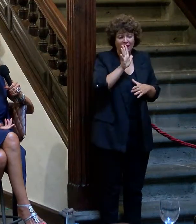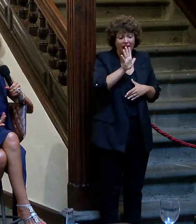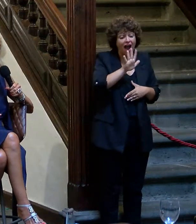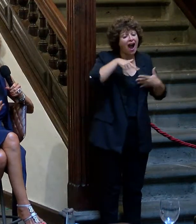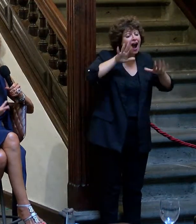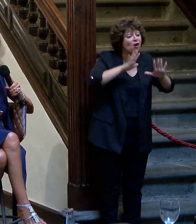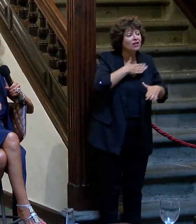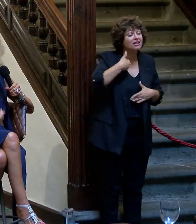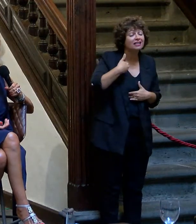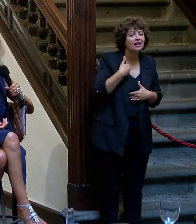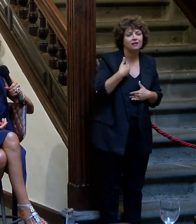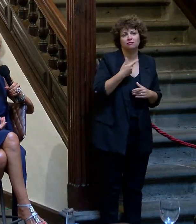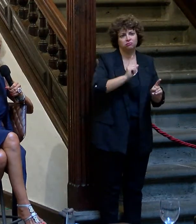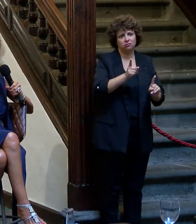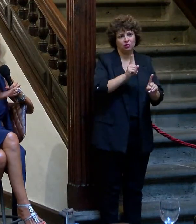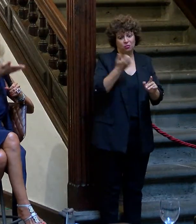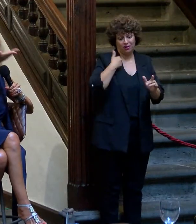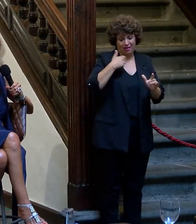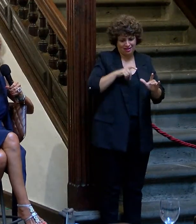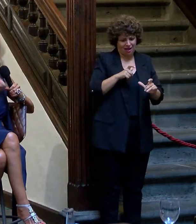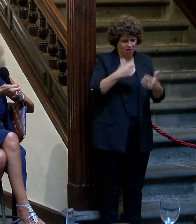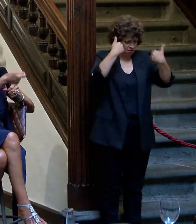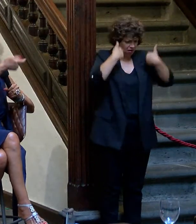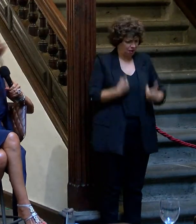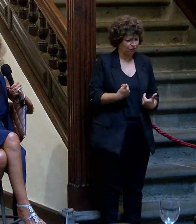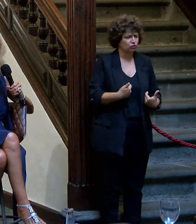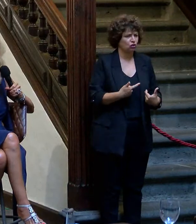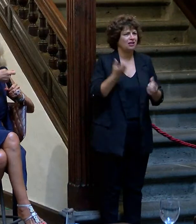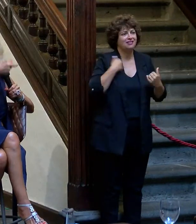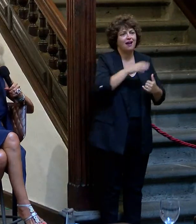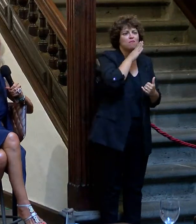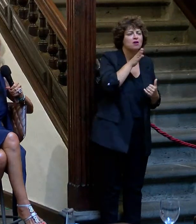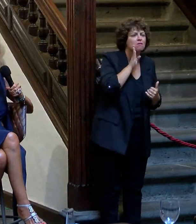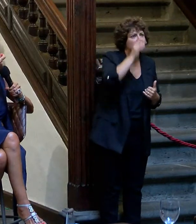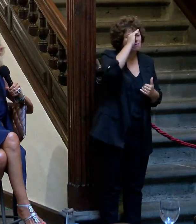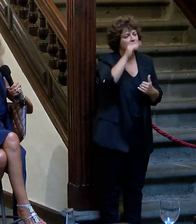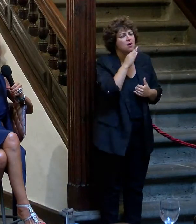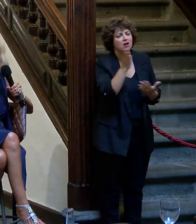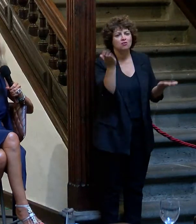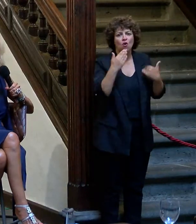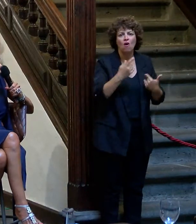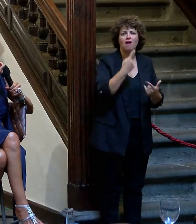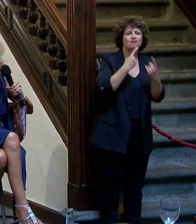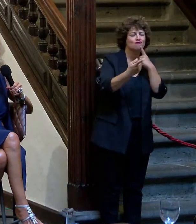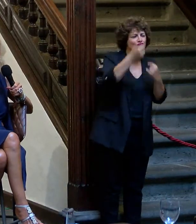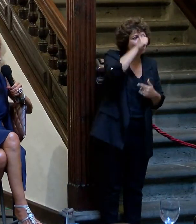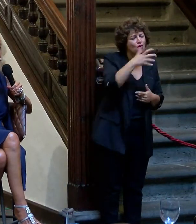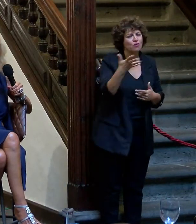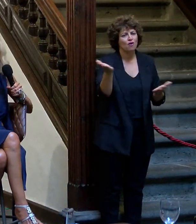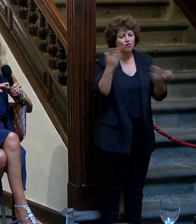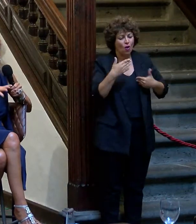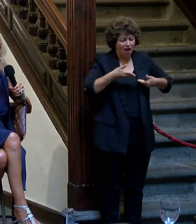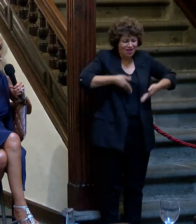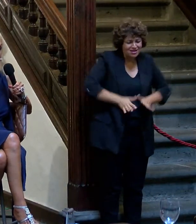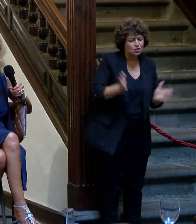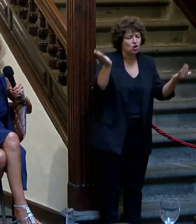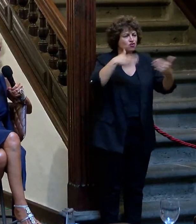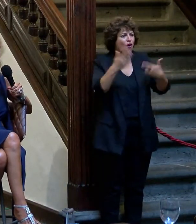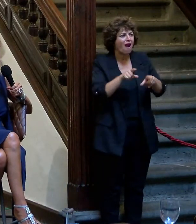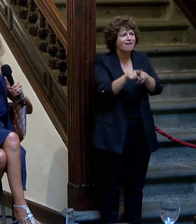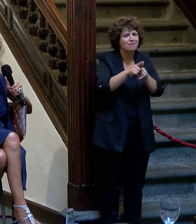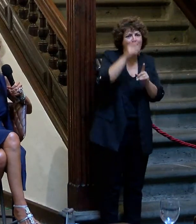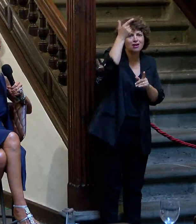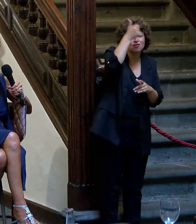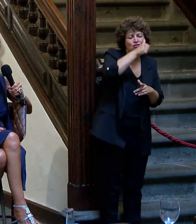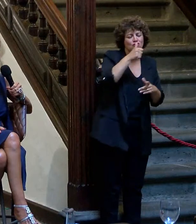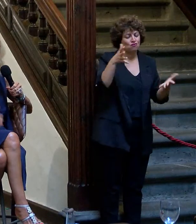porque las cuentas son contigo, ya no hay quien te eche cuenta, ya no está tu madre, ya no está tu padre, ya no está tu novio, ya no hay hijos, no hay hermanos, ¿quién me va a echar las cuentas?